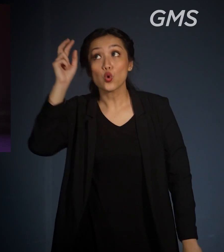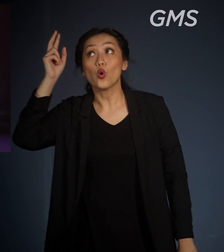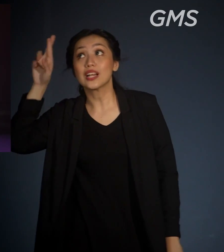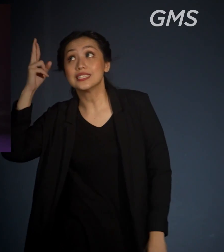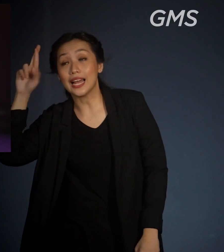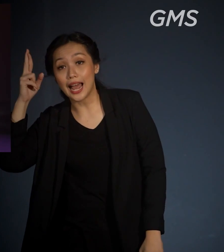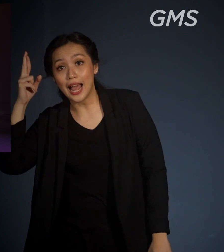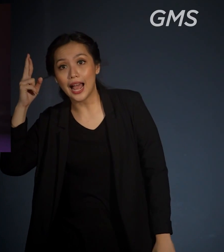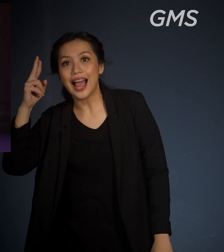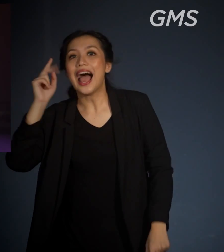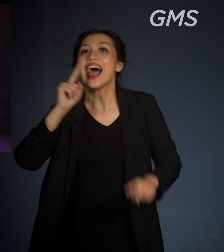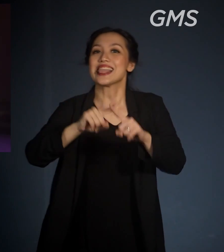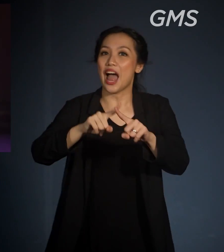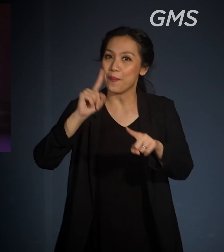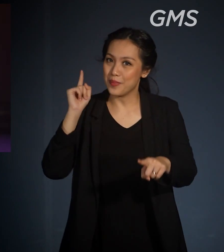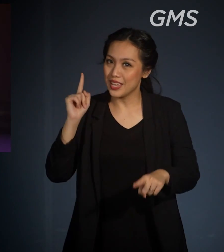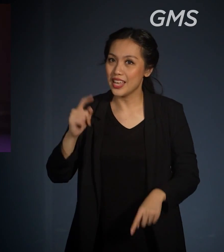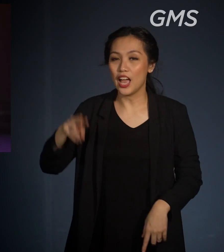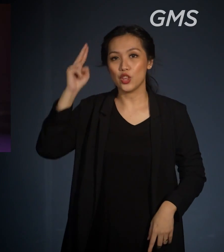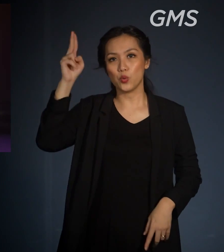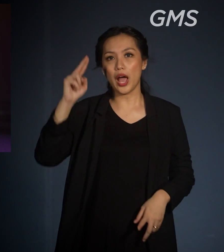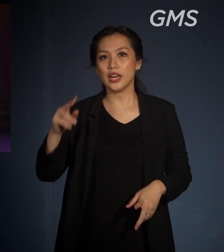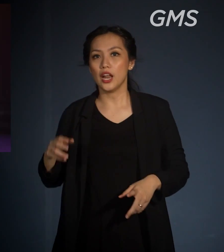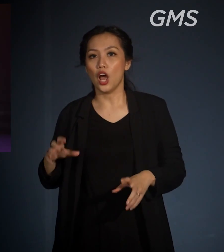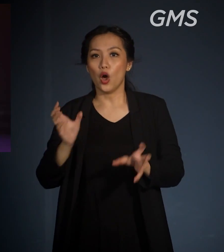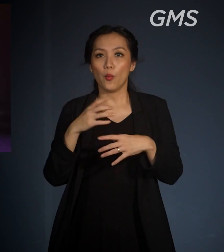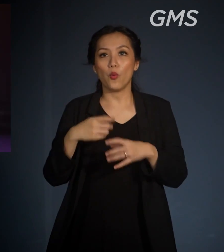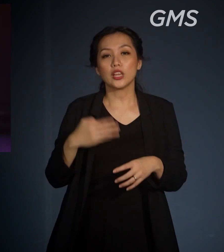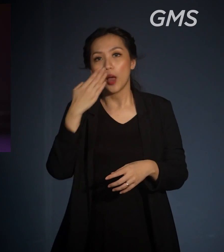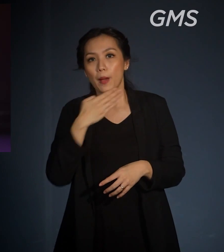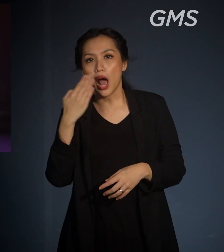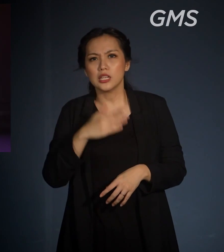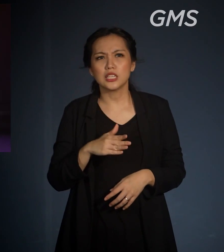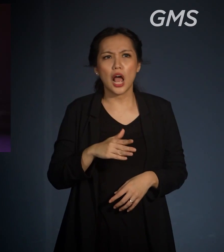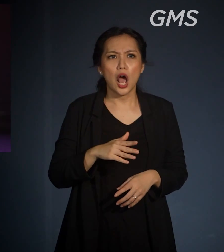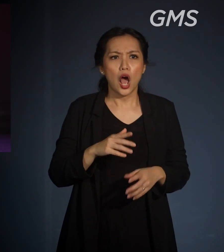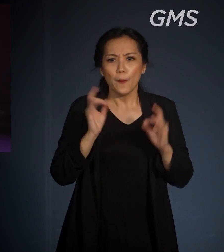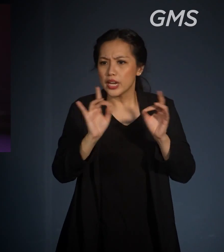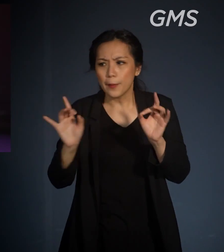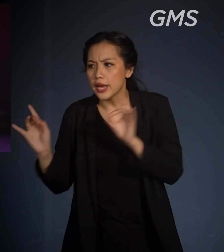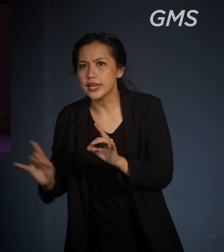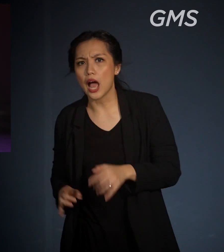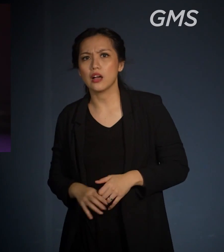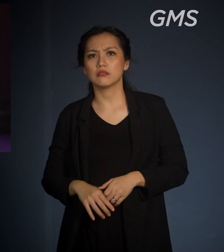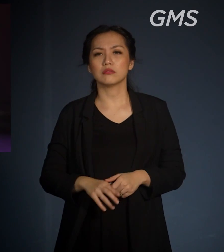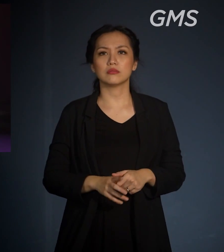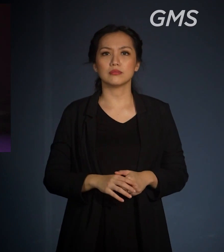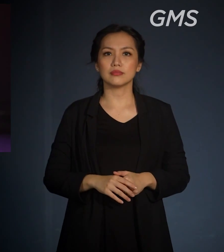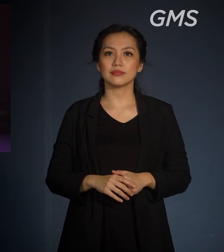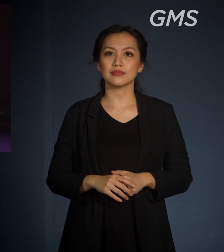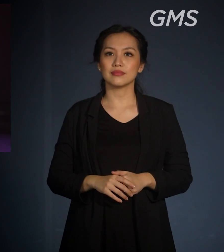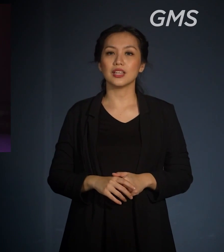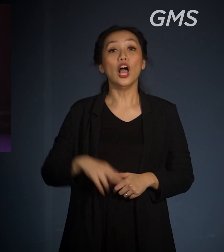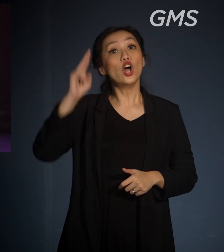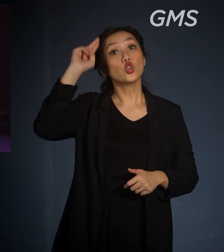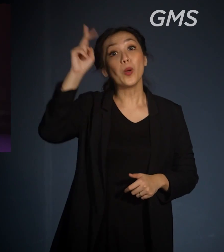rencanakan. Tapi Tuhan itu mengacaukan bahasa mereka. Jadi Tuhan itu ingin kita membuat rencana.